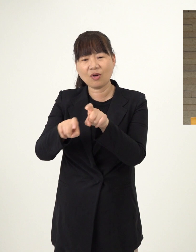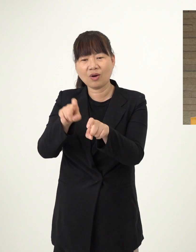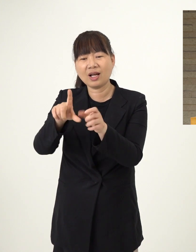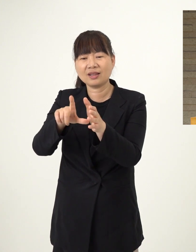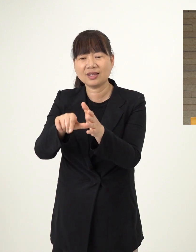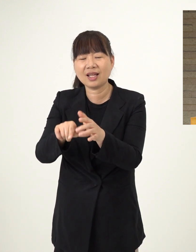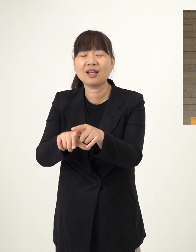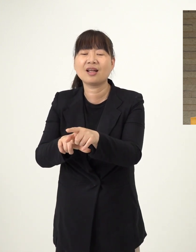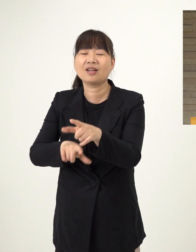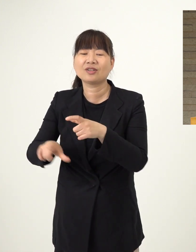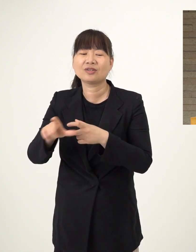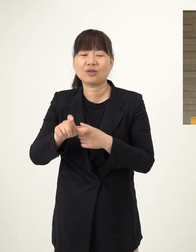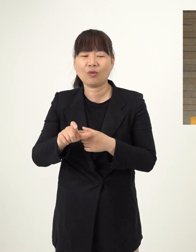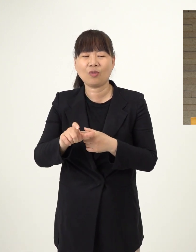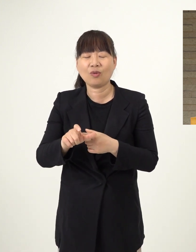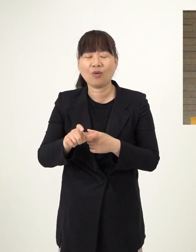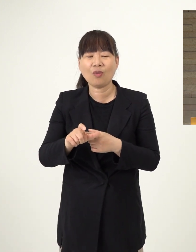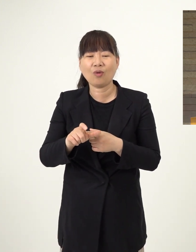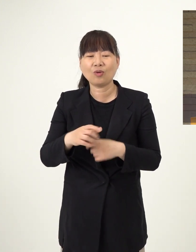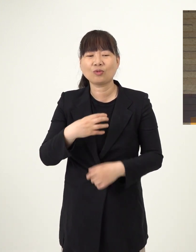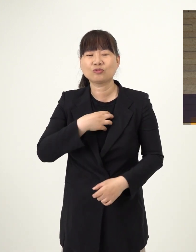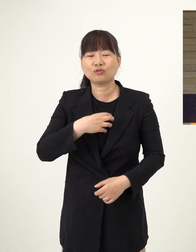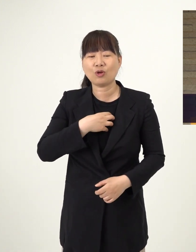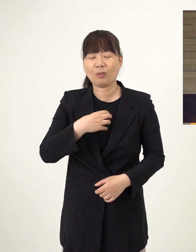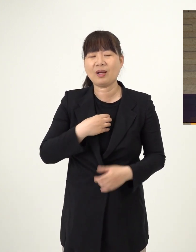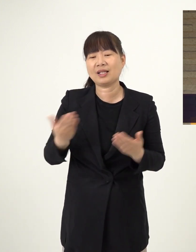자, 우리 고린도전서 11장을 한번 띄워주세요.